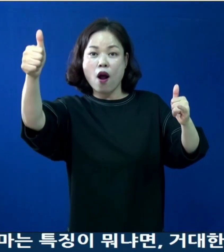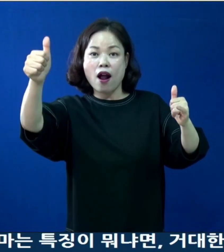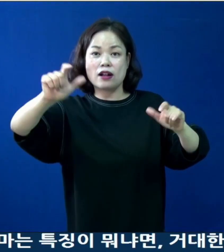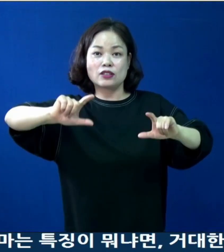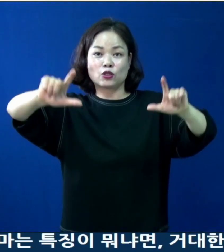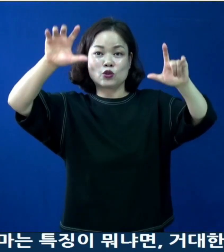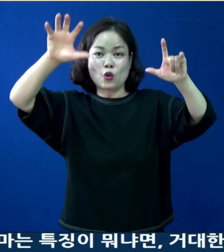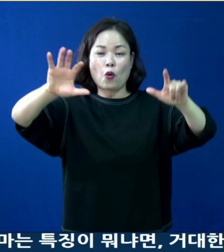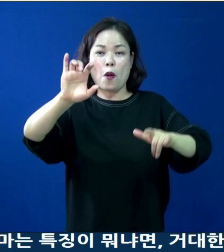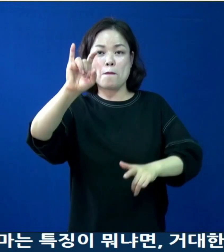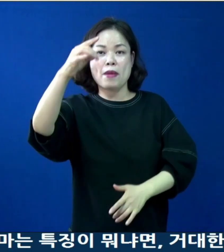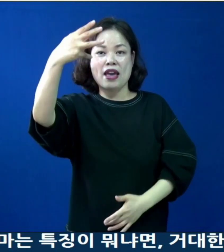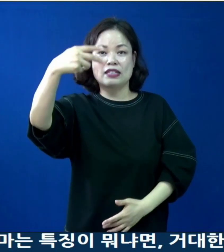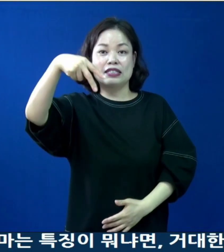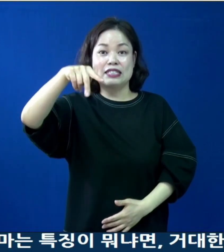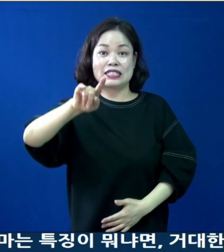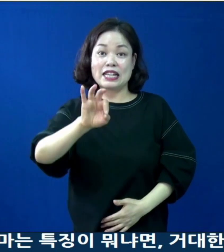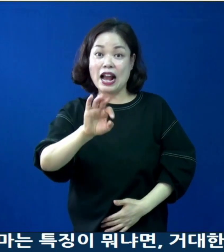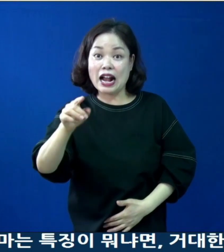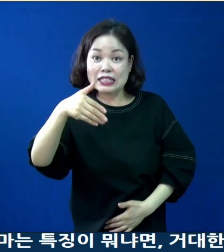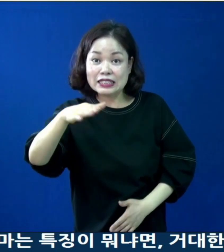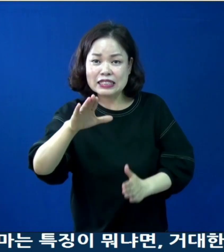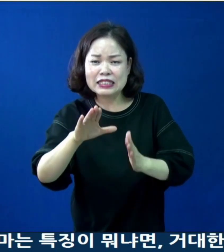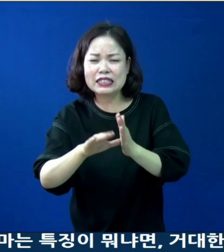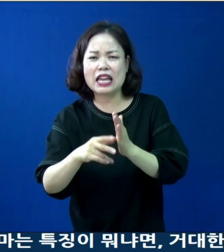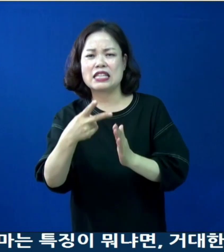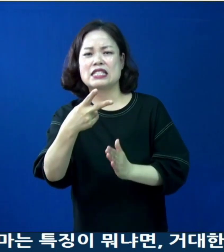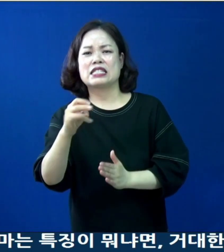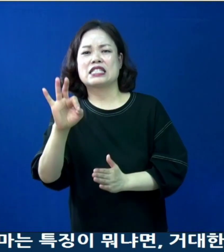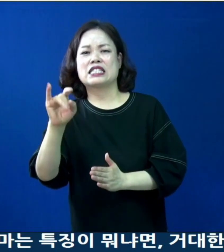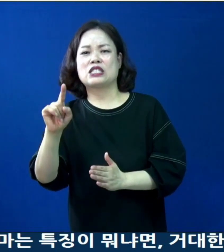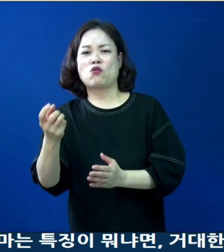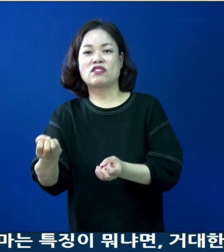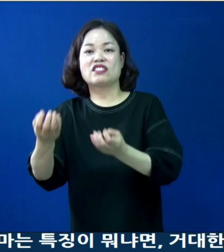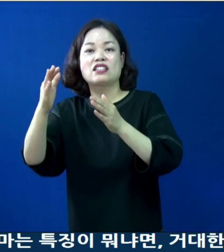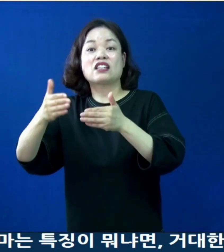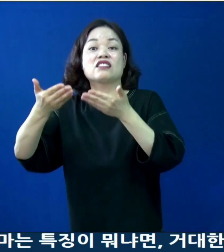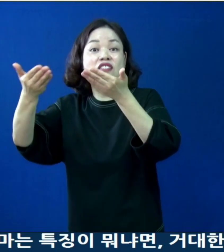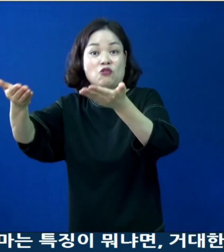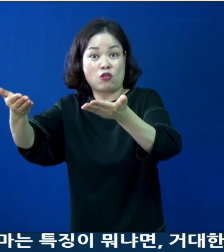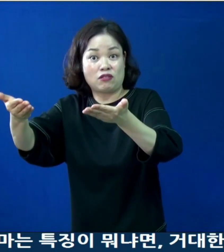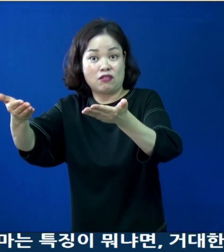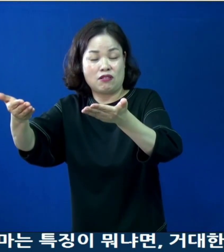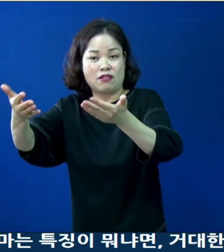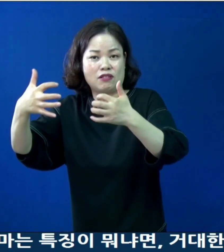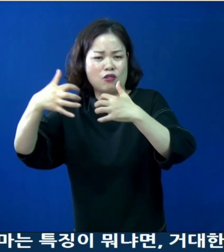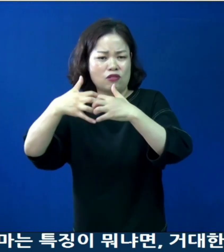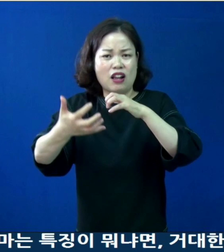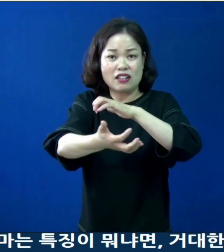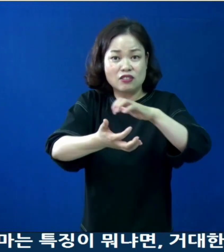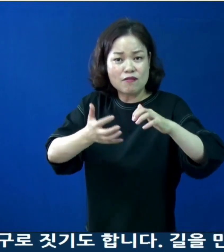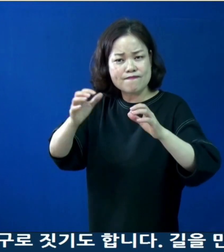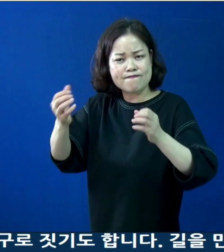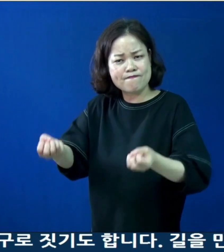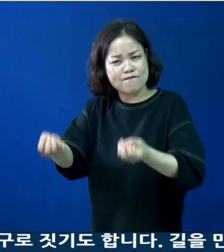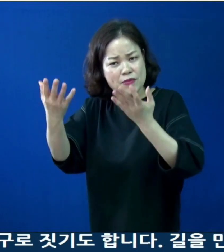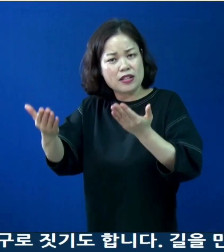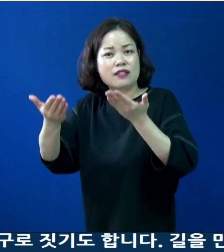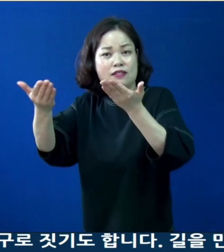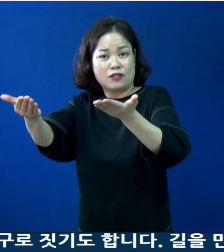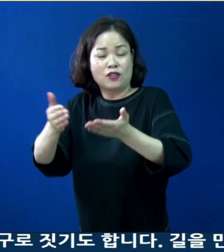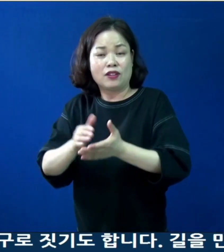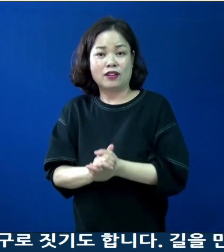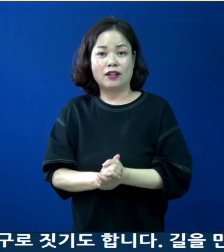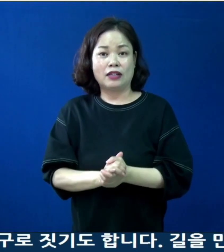원정, 페르시아 원정 나갈 때 있지 않습니까? 이 디온에서 제사 드리고 갔어요. 출정식 하죠. 전쟁할 때 출정식. 그 디온에서 한 걸로 되어